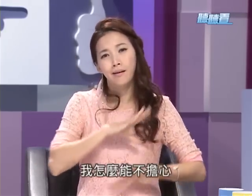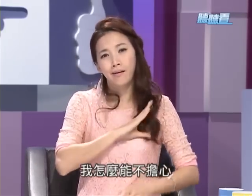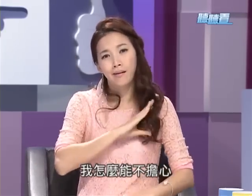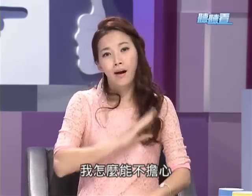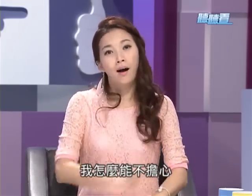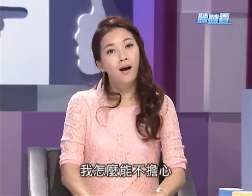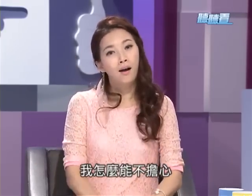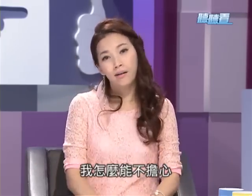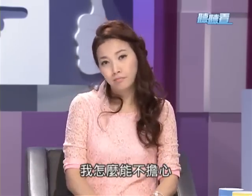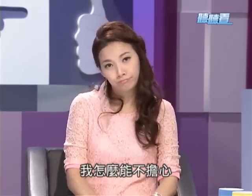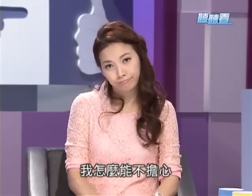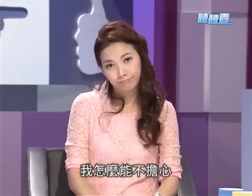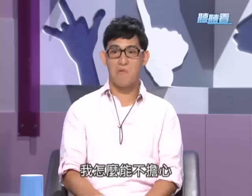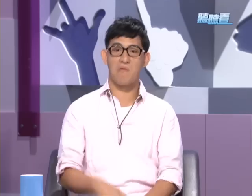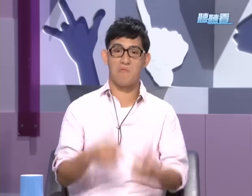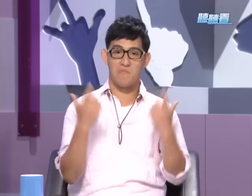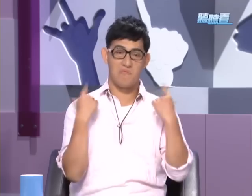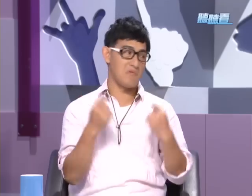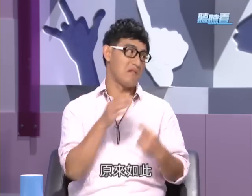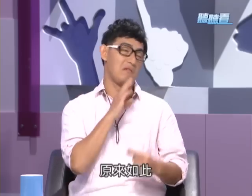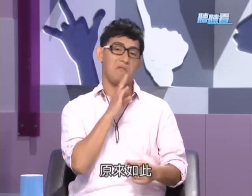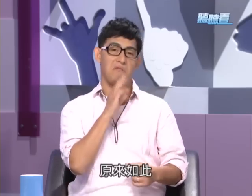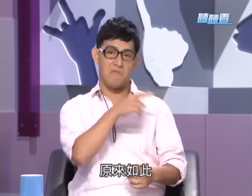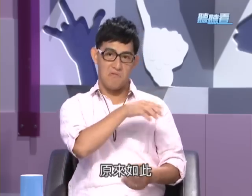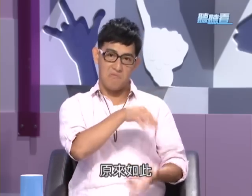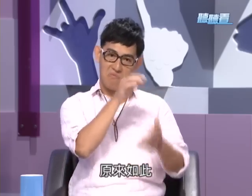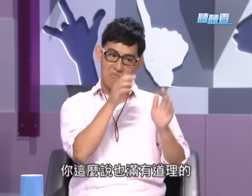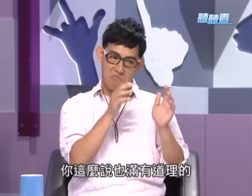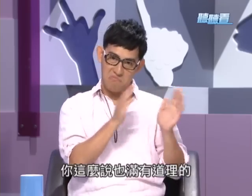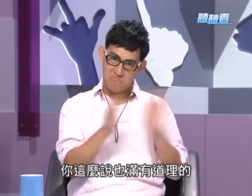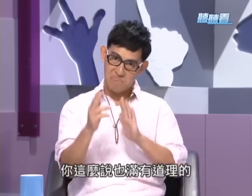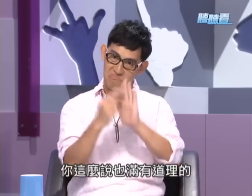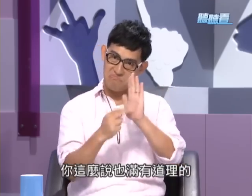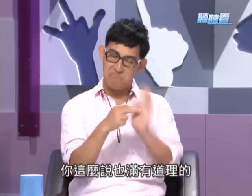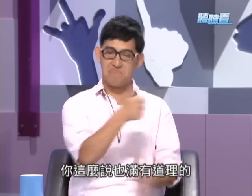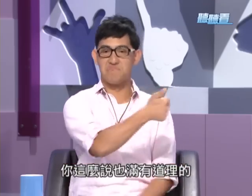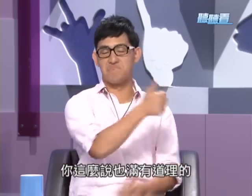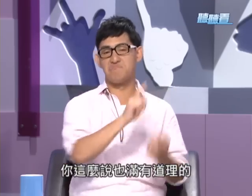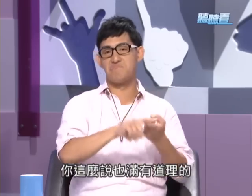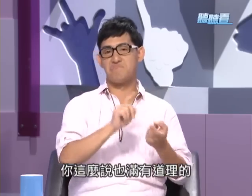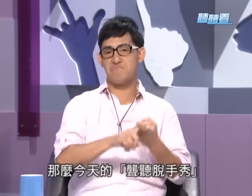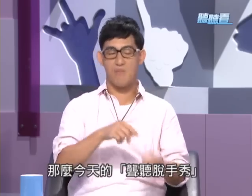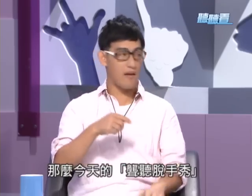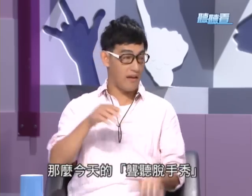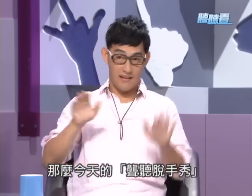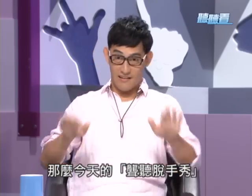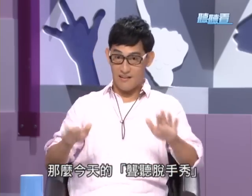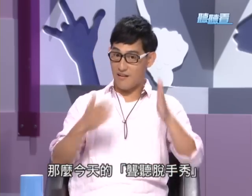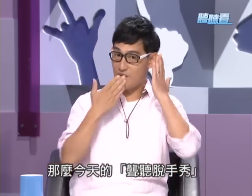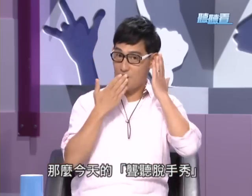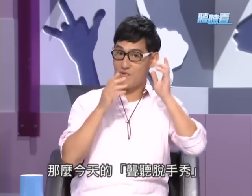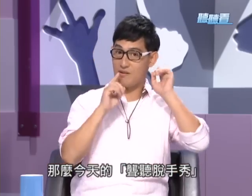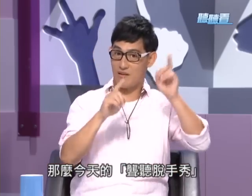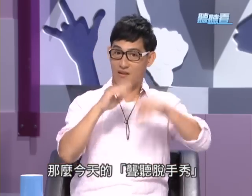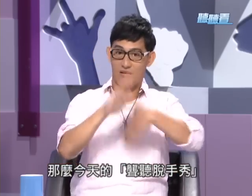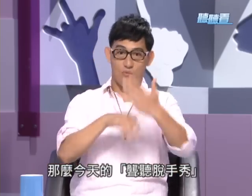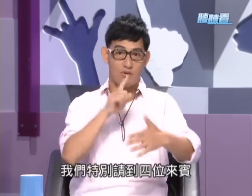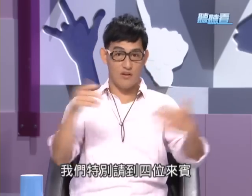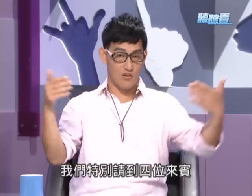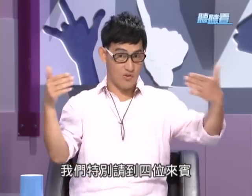怎么能不担心？ 原来如此啊，你这么说也蛮有道理的。那么今天的龙听脱手秀呢，我们特别请